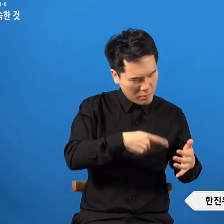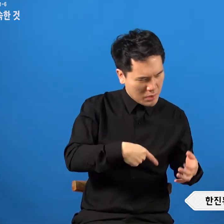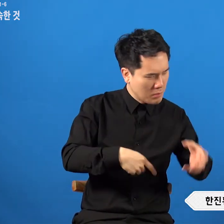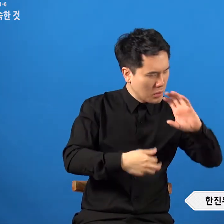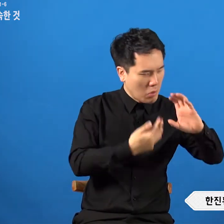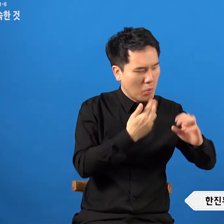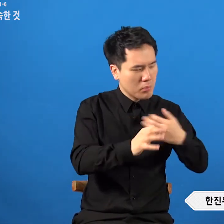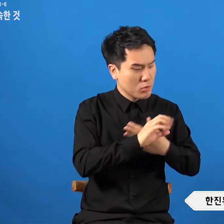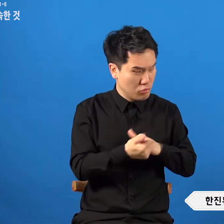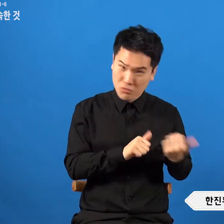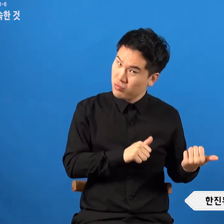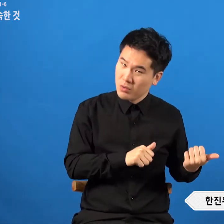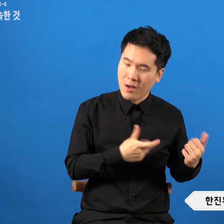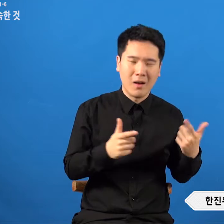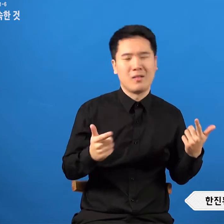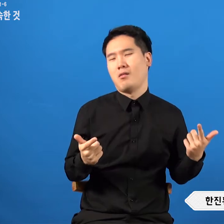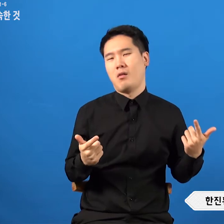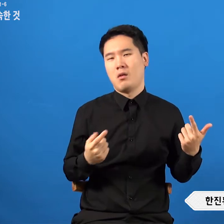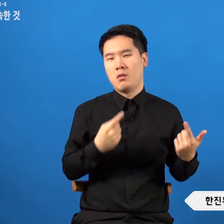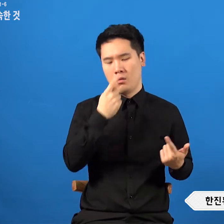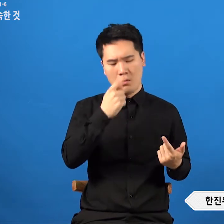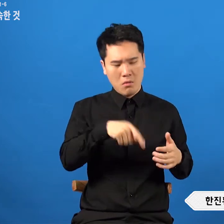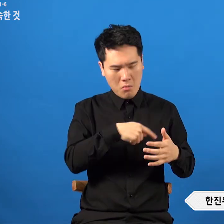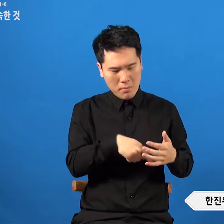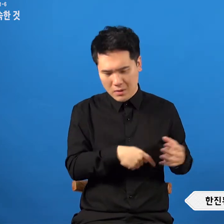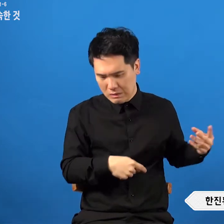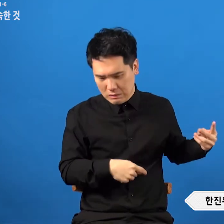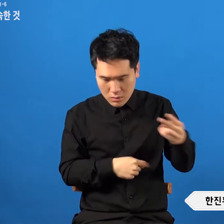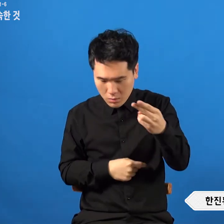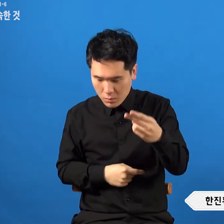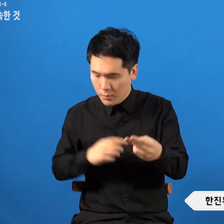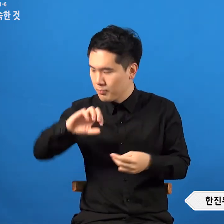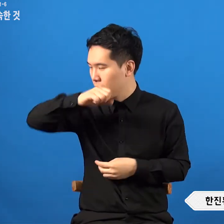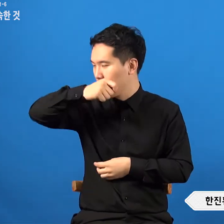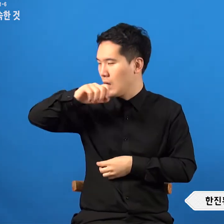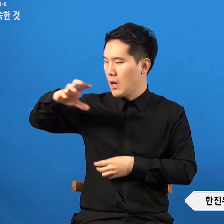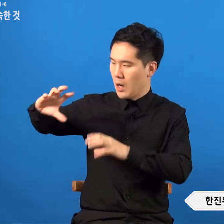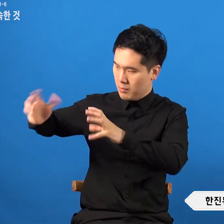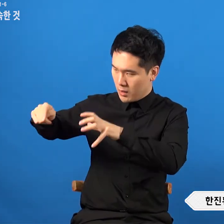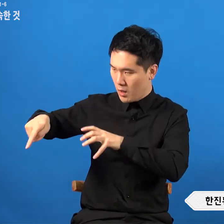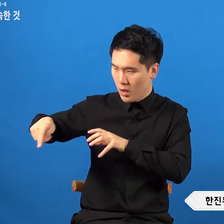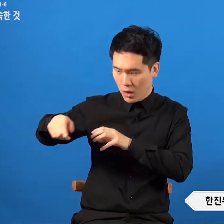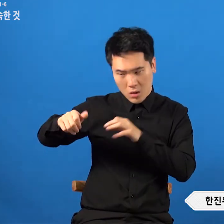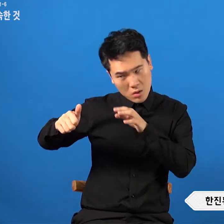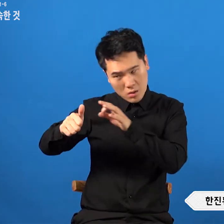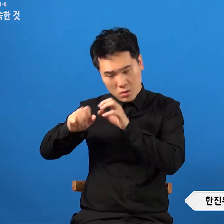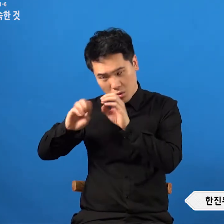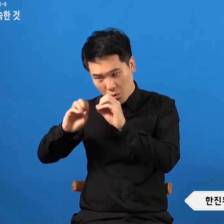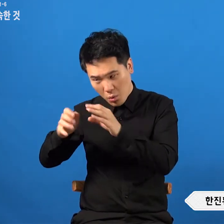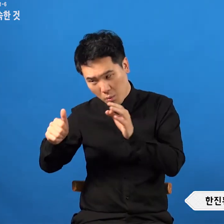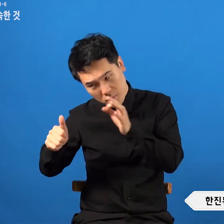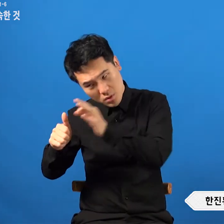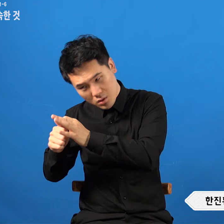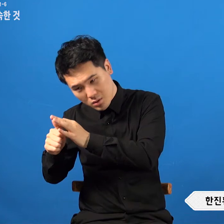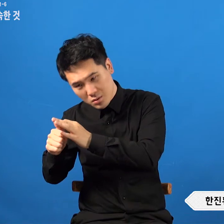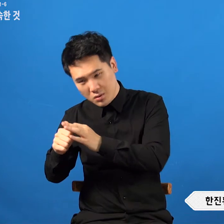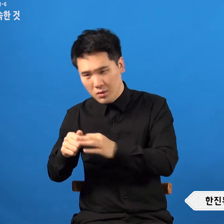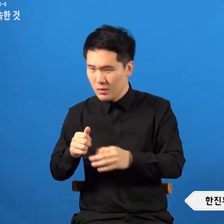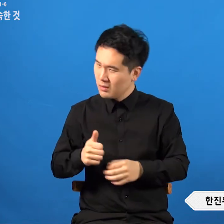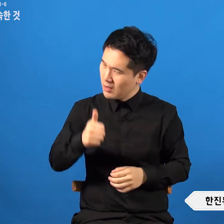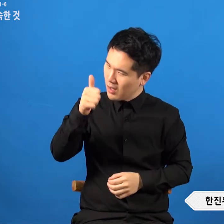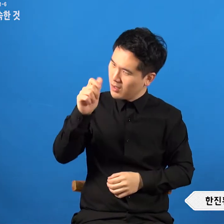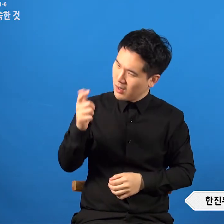것도 아니고 커피 아예 끊어버리고 그 돈으로 아프리카에 선교비를 보내야 하지 않을까?